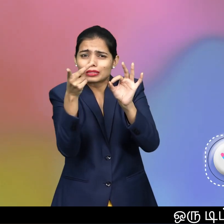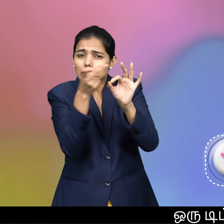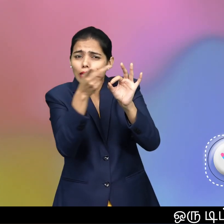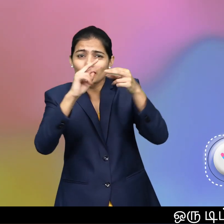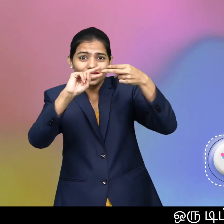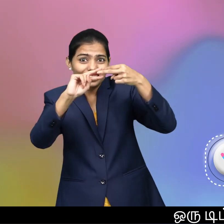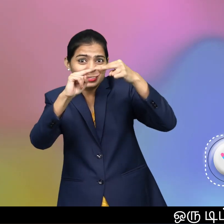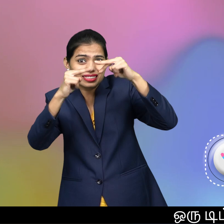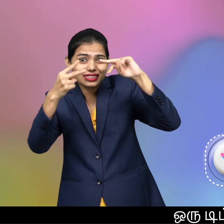என்